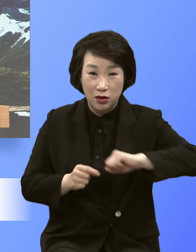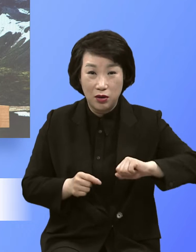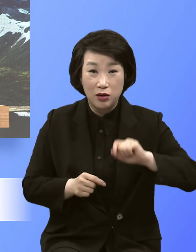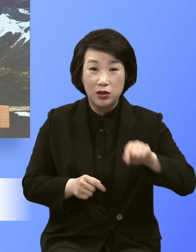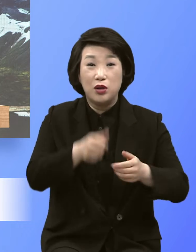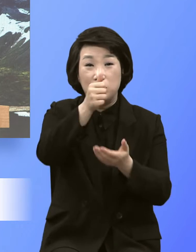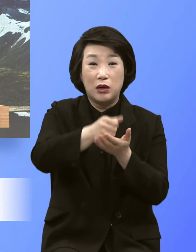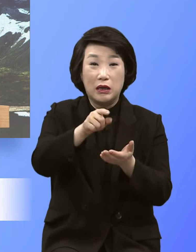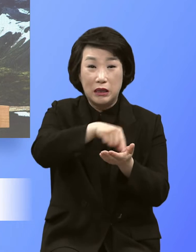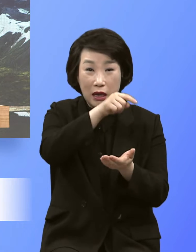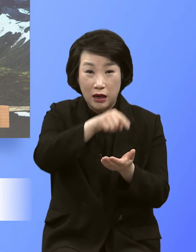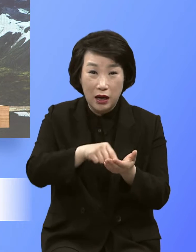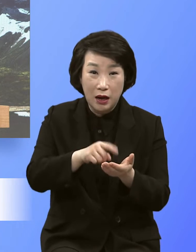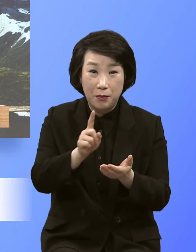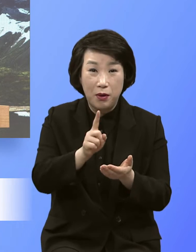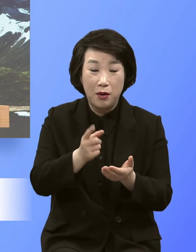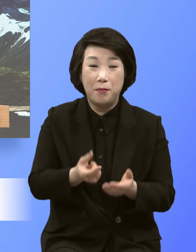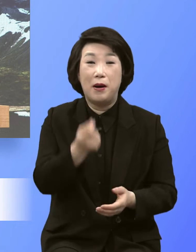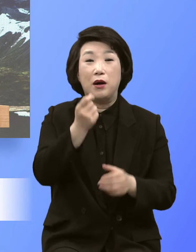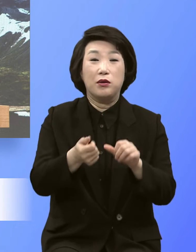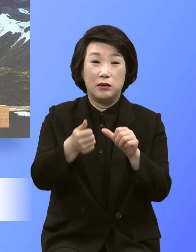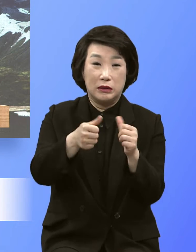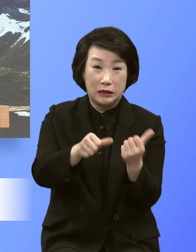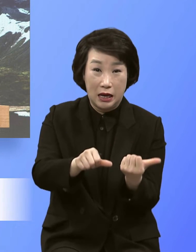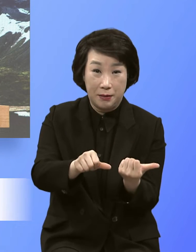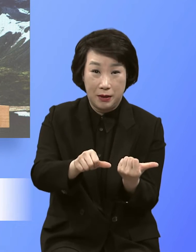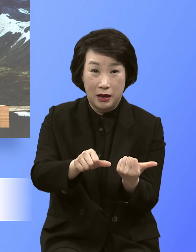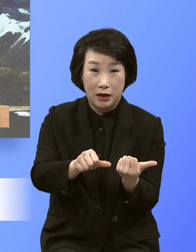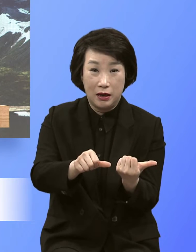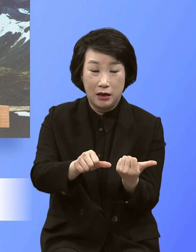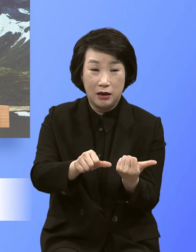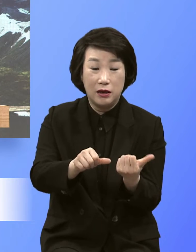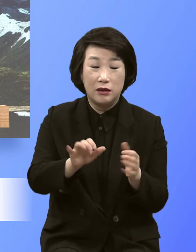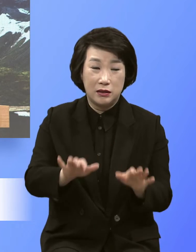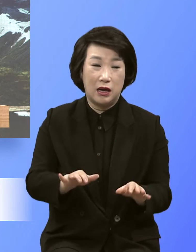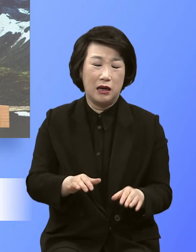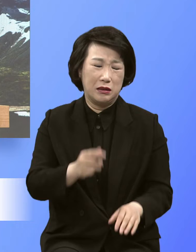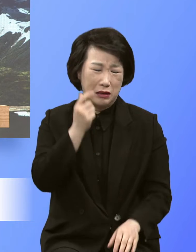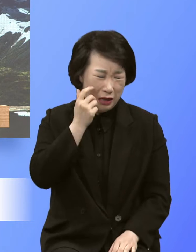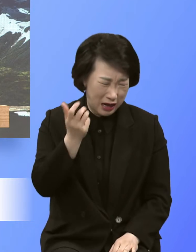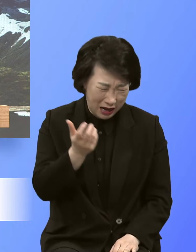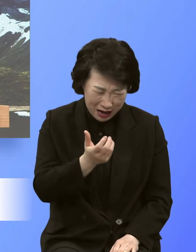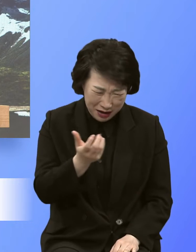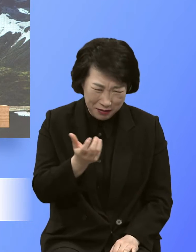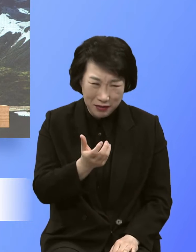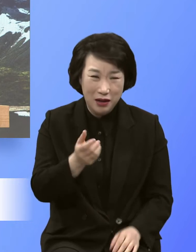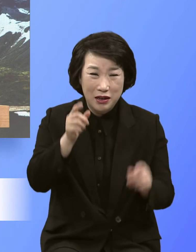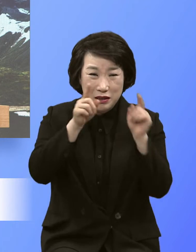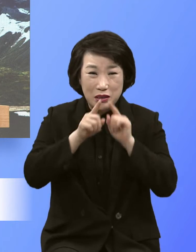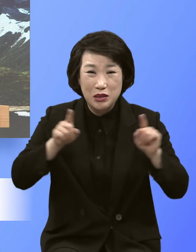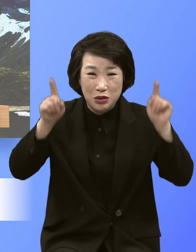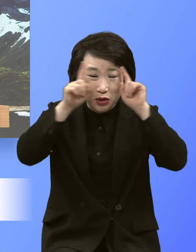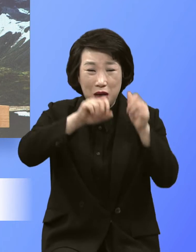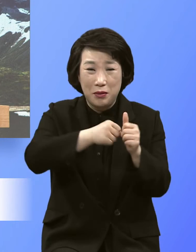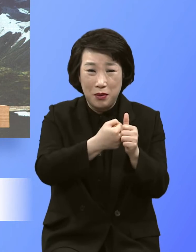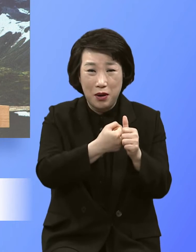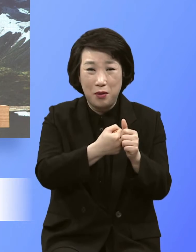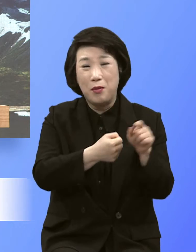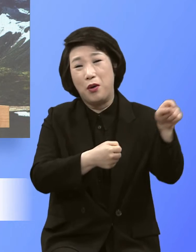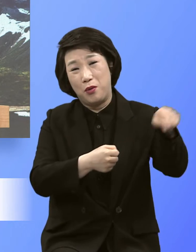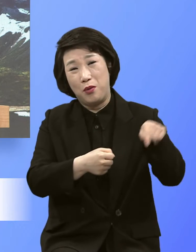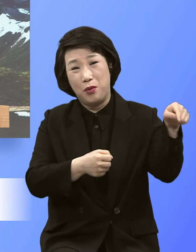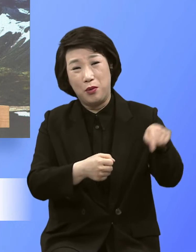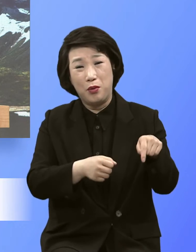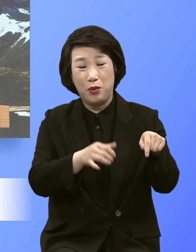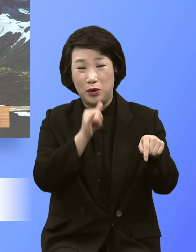죄값은 바로 사망과 처절한 지옥의 형벌이라는